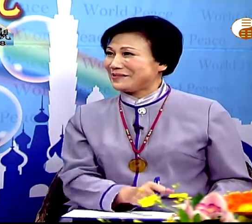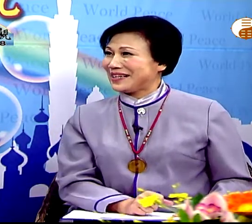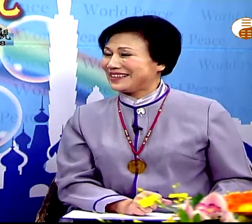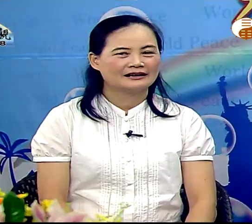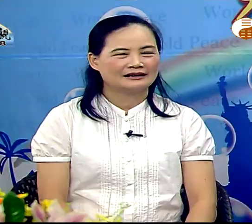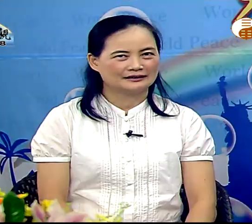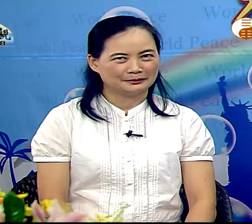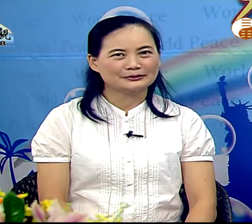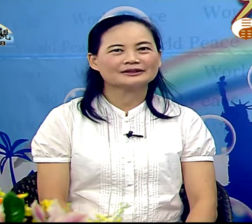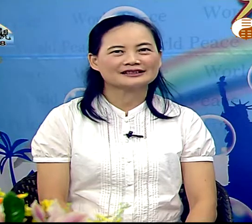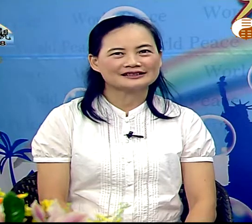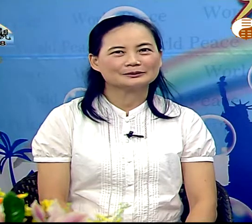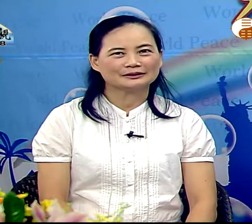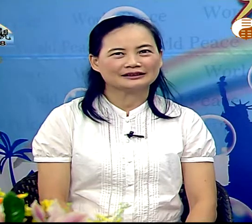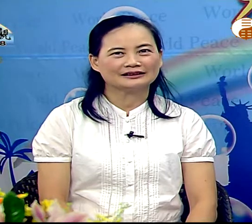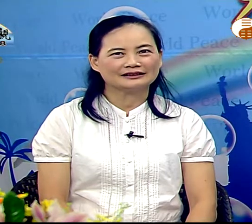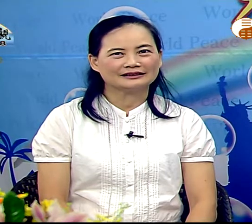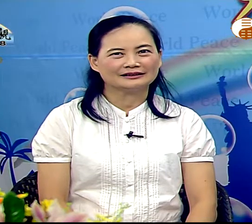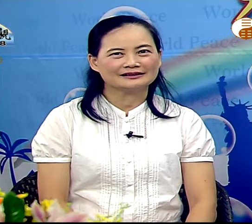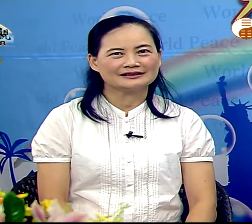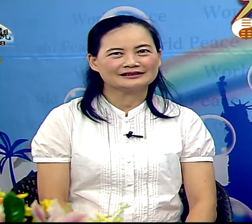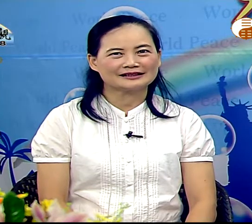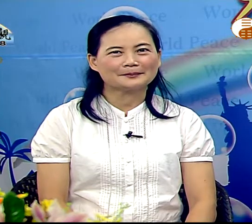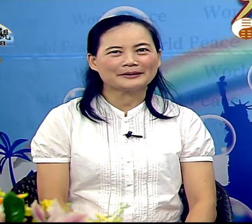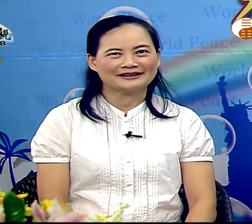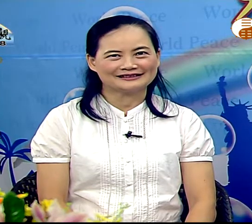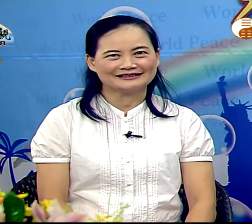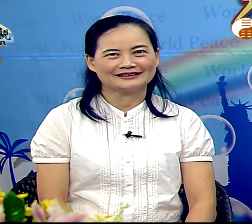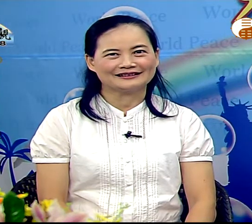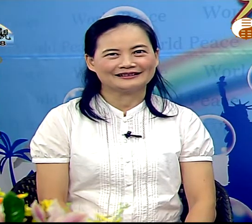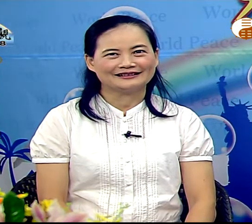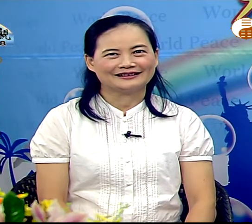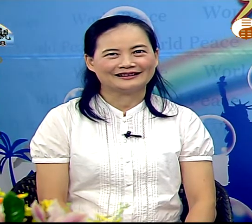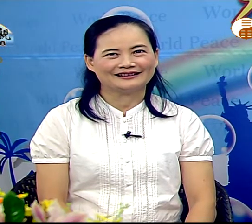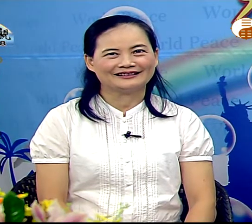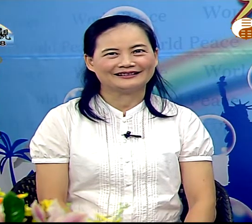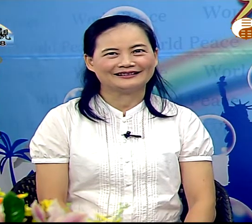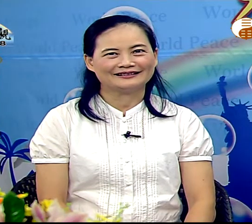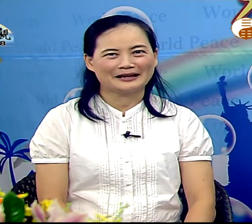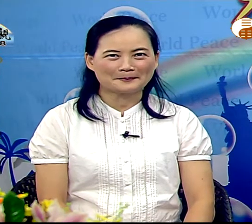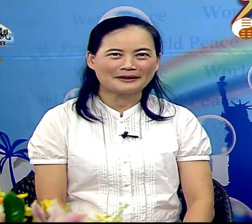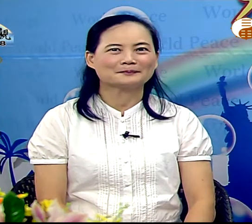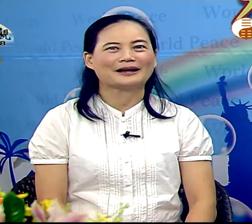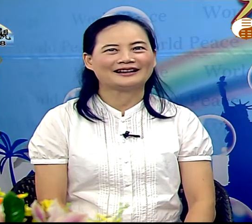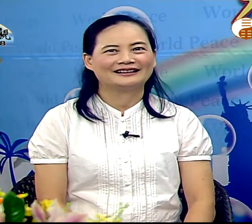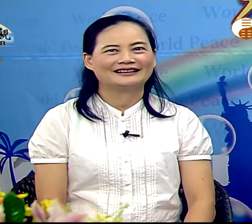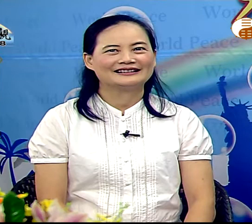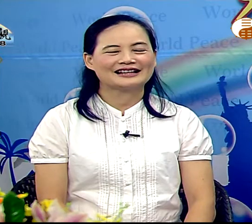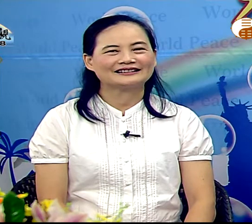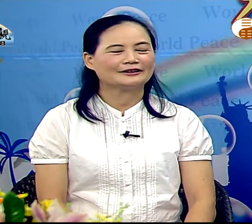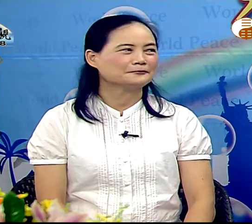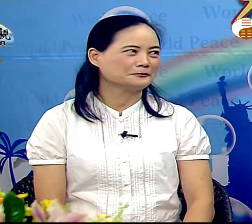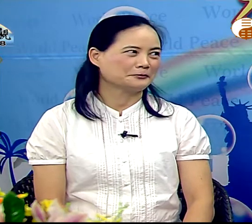吗？ 我觉得这是我的这一辈子的天命吧，上天赋予